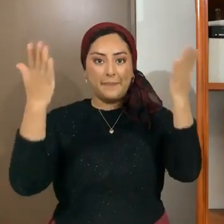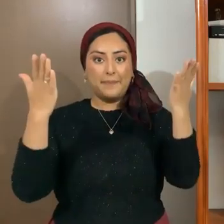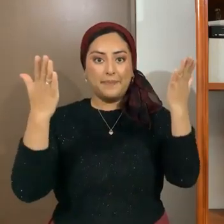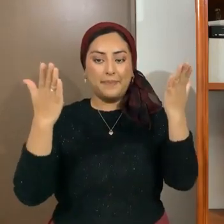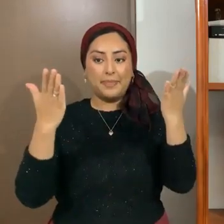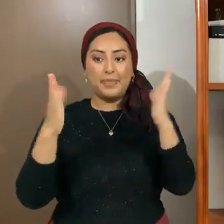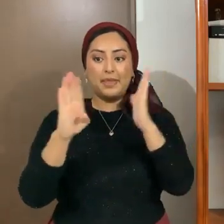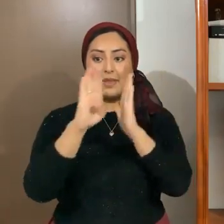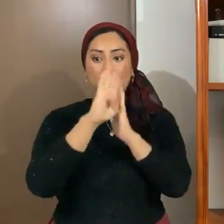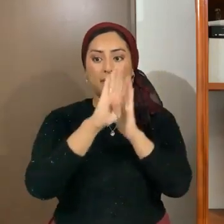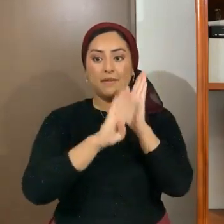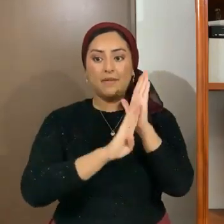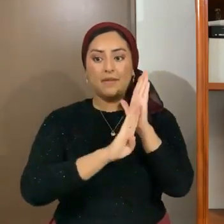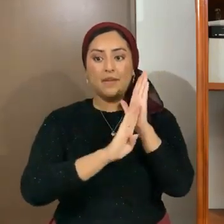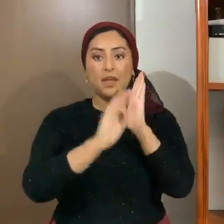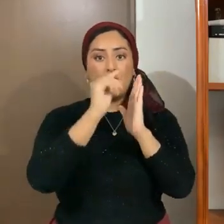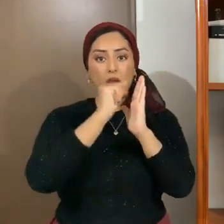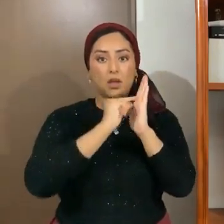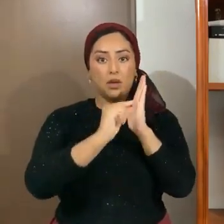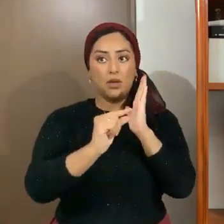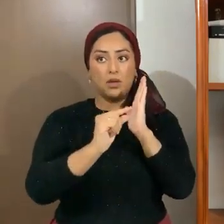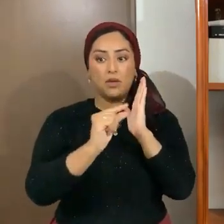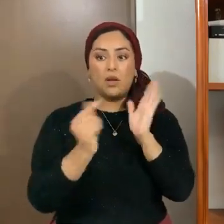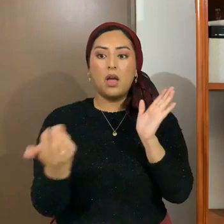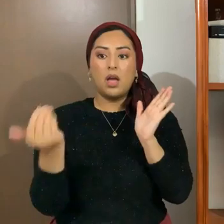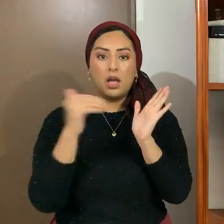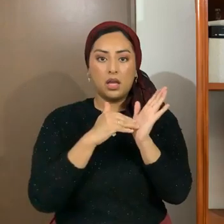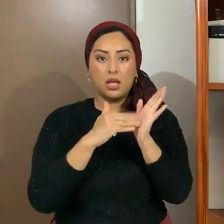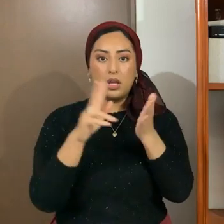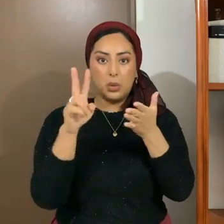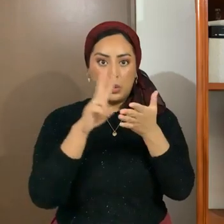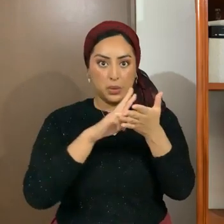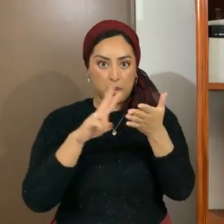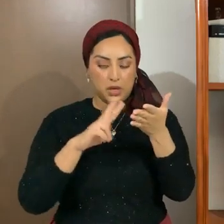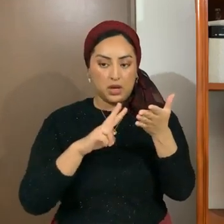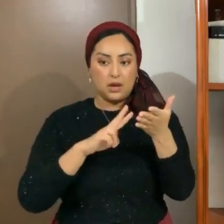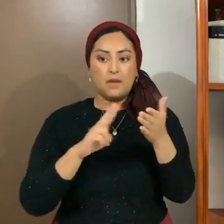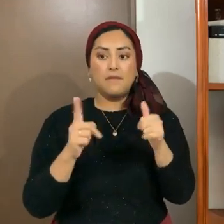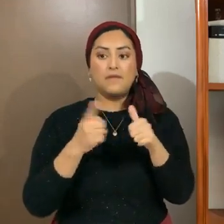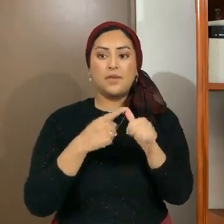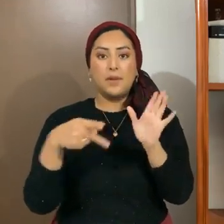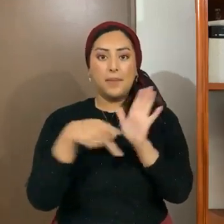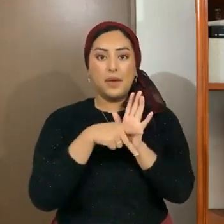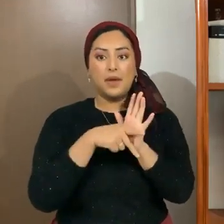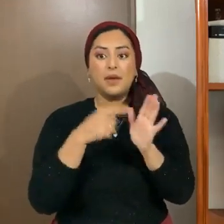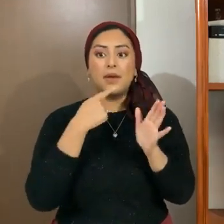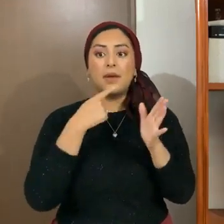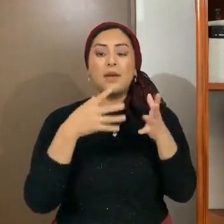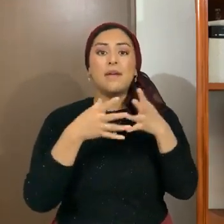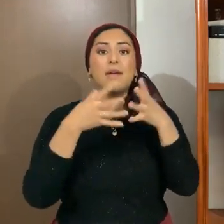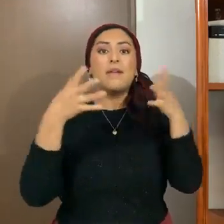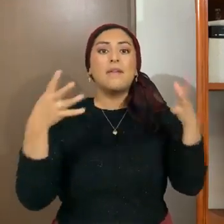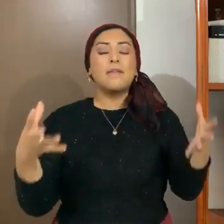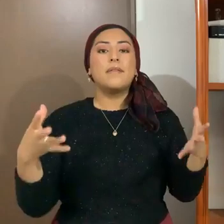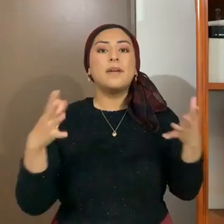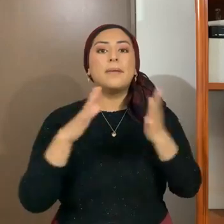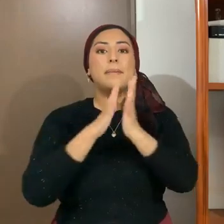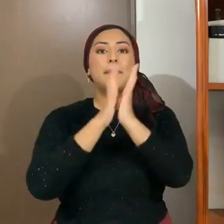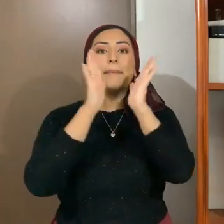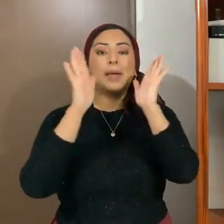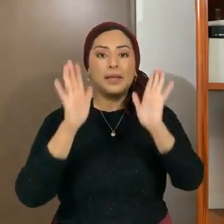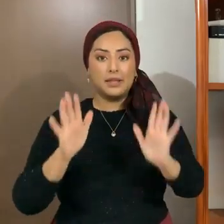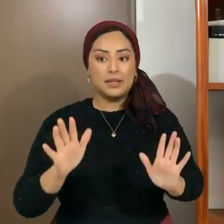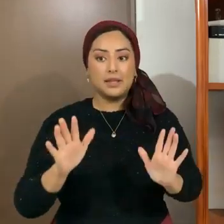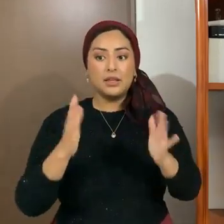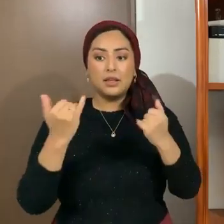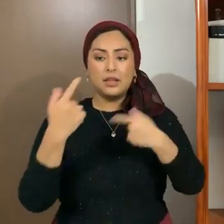Fíjense que este verso, amados Sahim, vamos a volverlo a leer nada más en la primera parte. Mucha paz, mucha shalom.